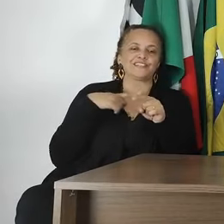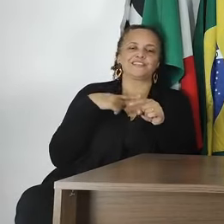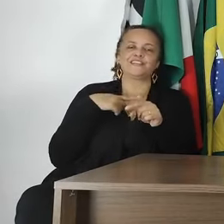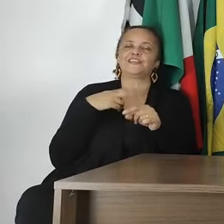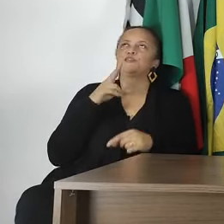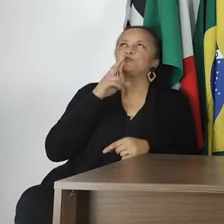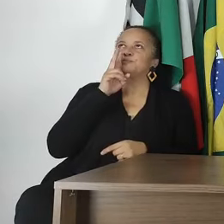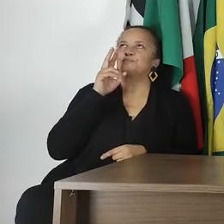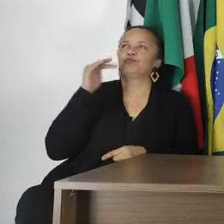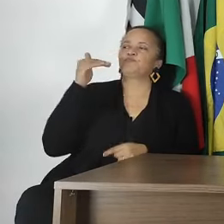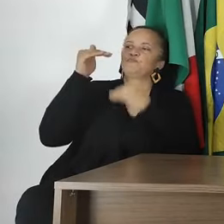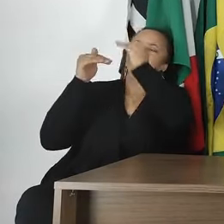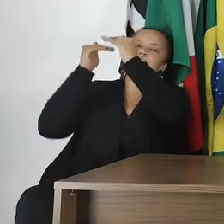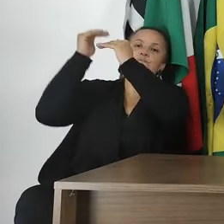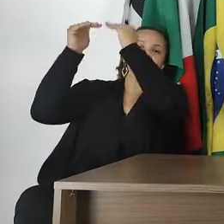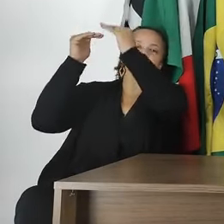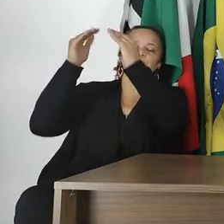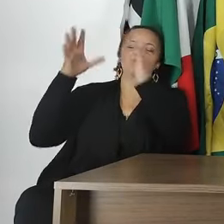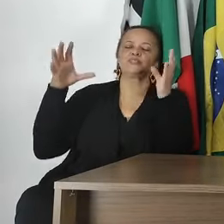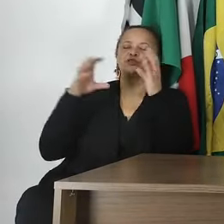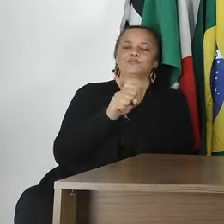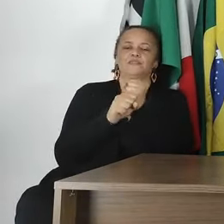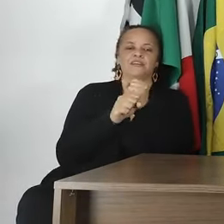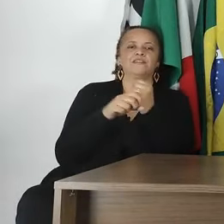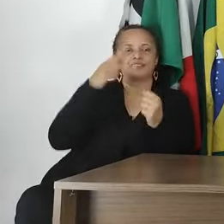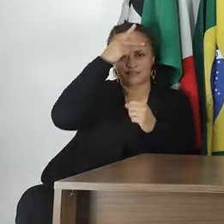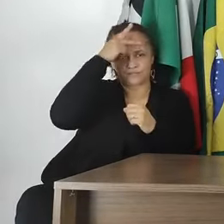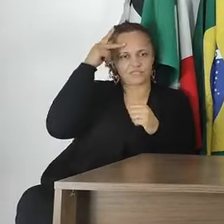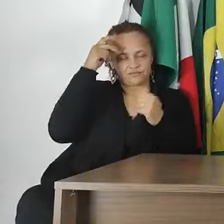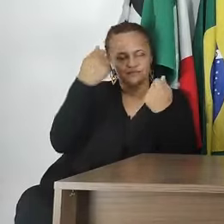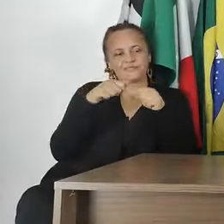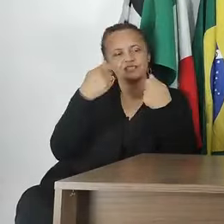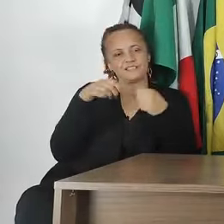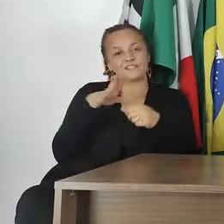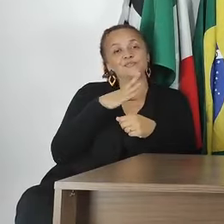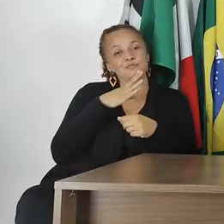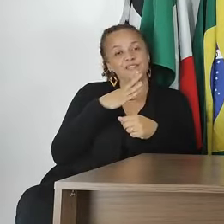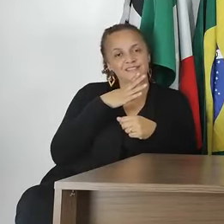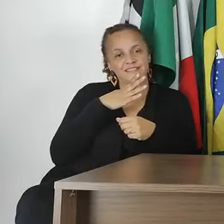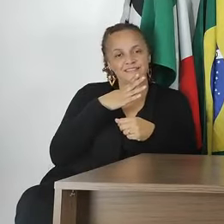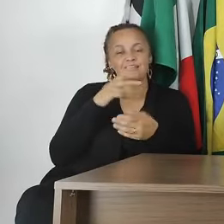as pessoas realmente necessitam e precisam realmente